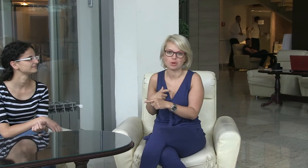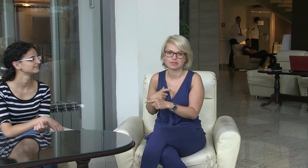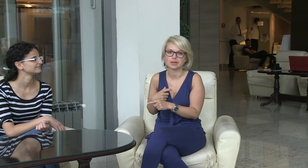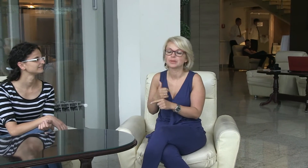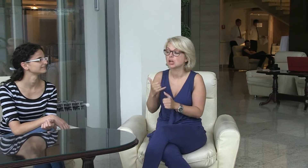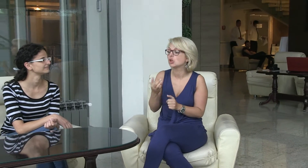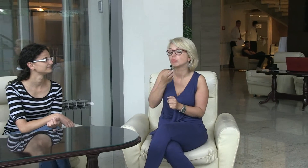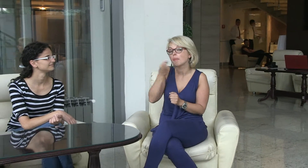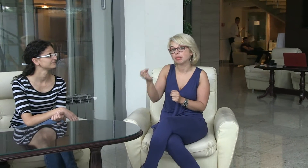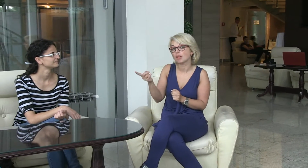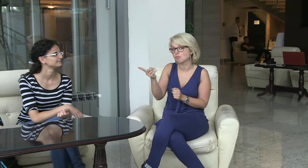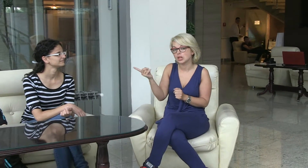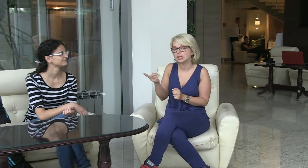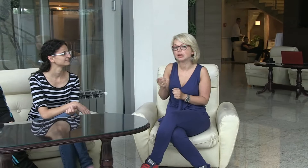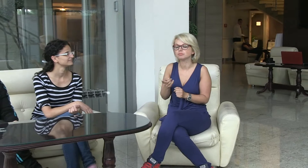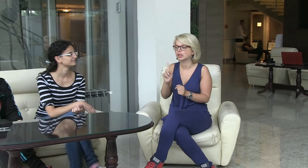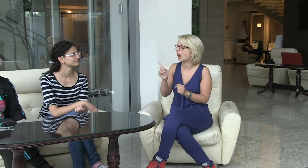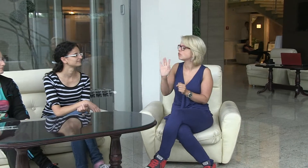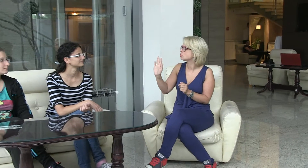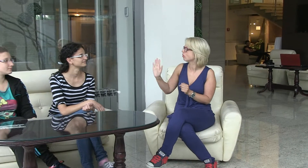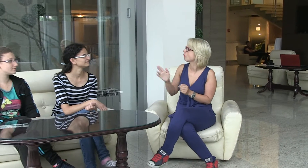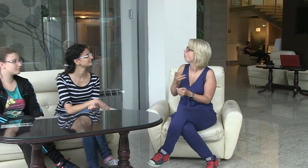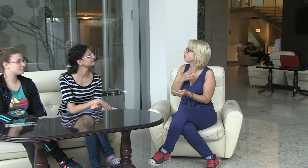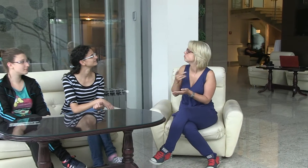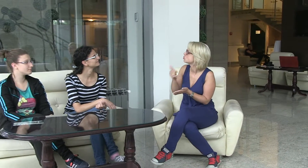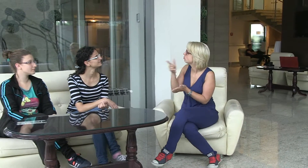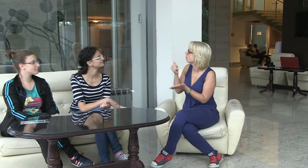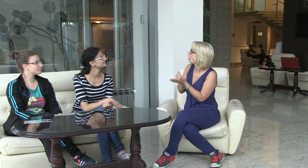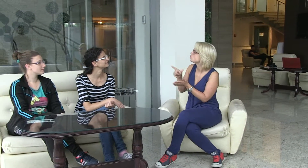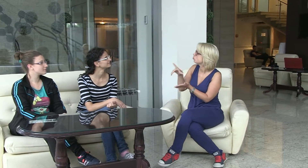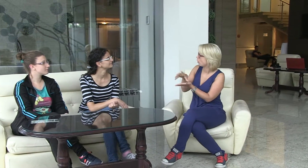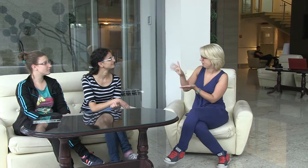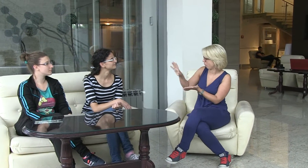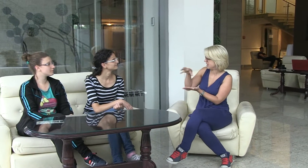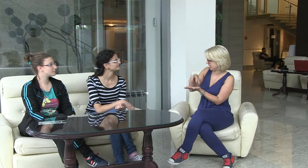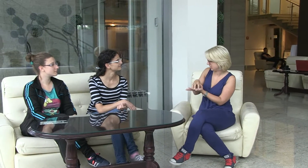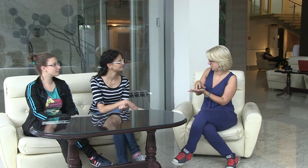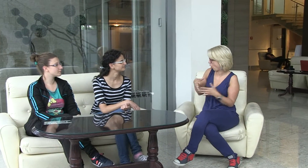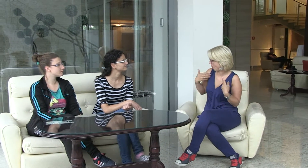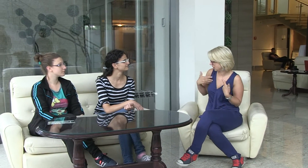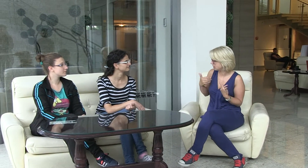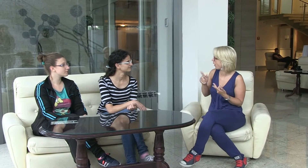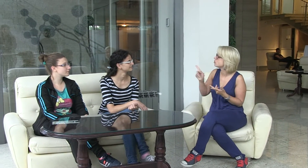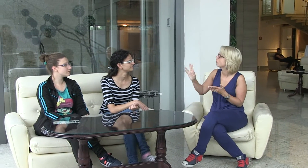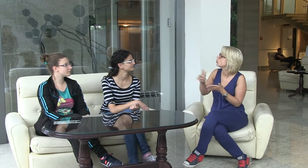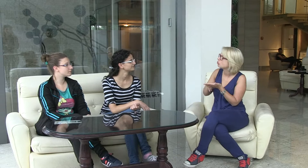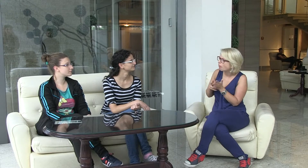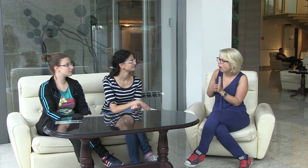Niša, Tamara iz Kragujevca. Postavit ću im par pitanja. Tamara, vi se nalazite u